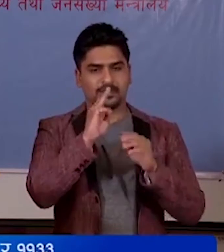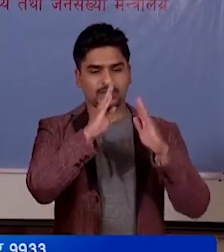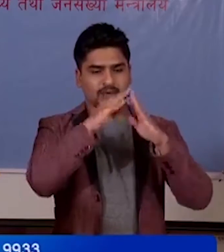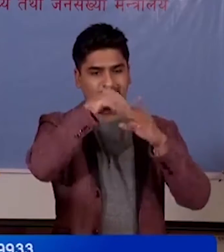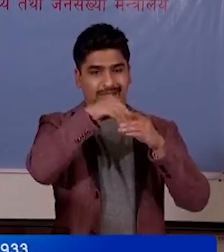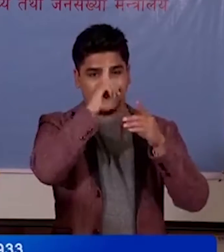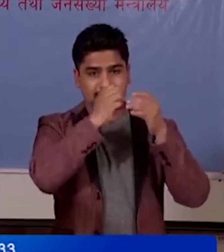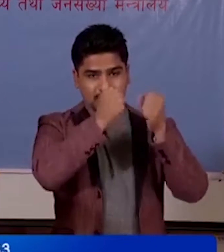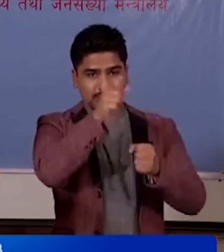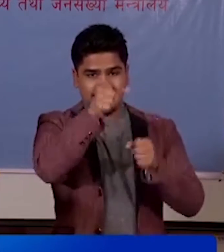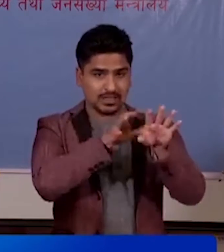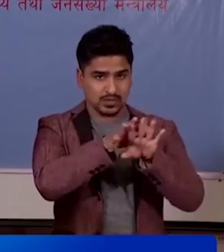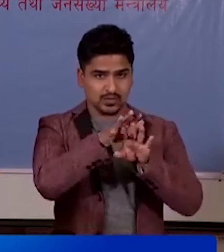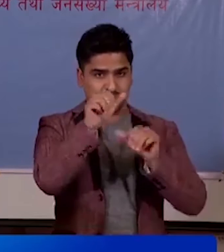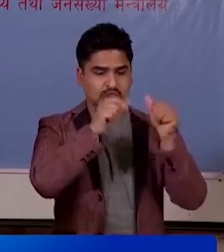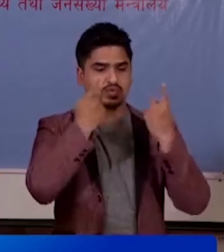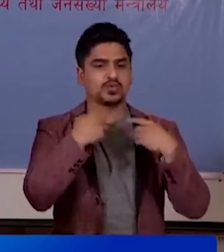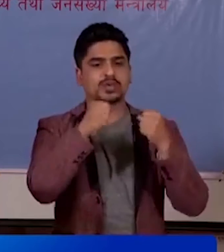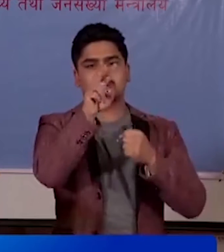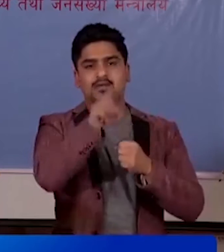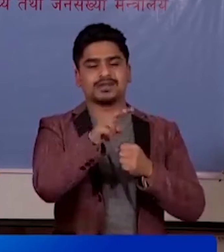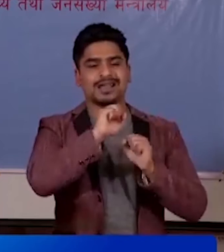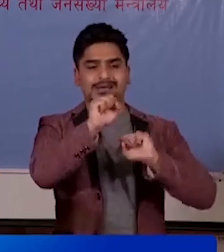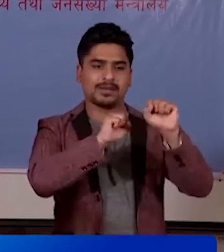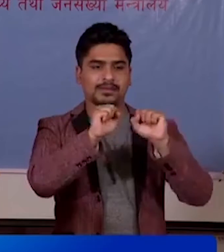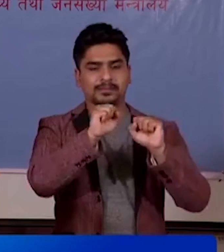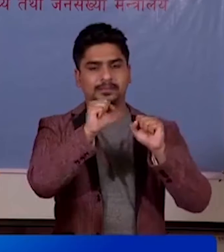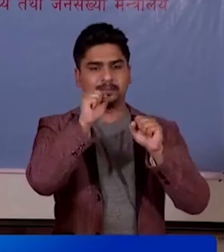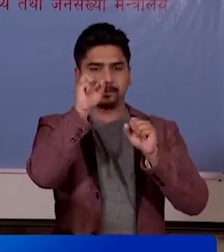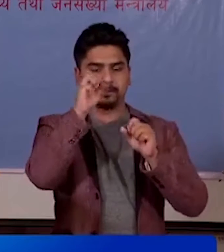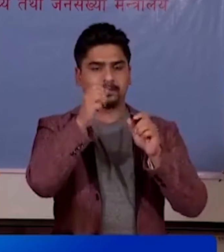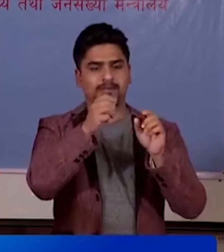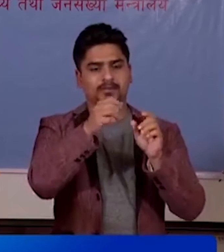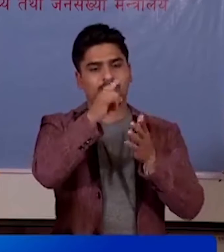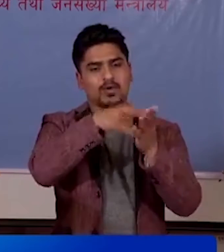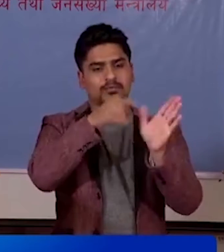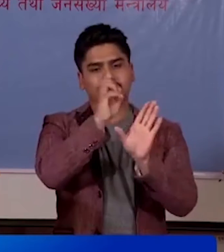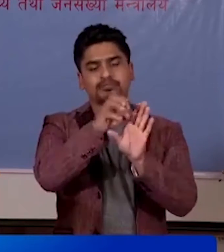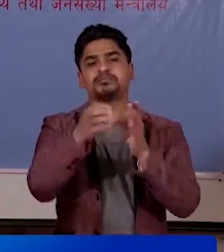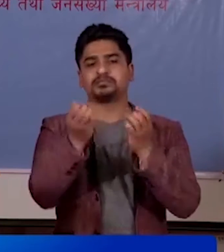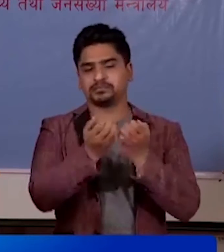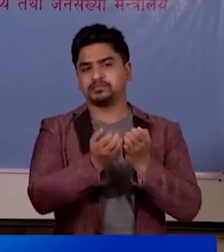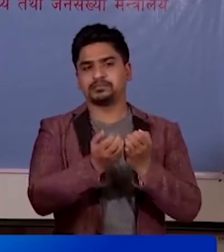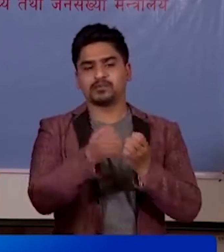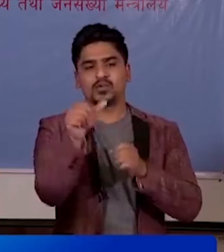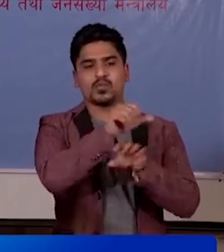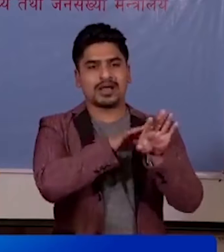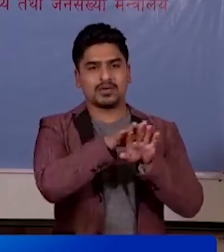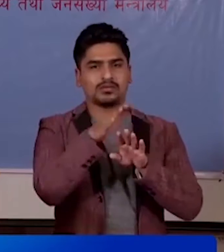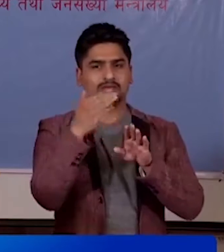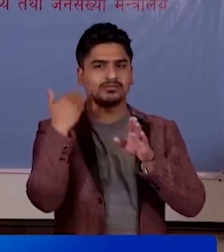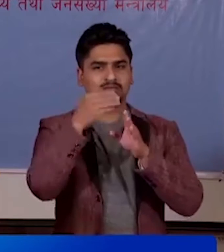क्वारेन्टाइनमा बस्नुभएका व्यक्तिहरू जसको स्वास्थ्य स्थिति आफैले स्वमूल्याङ्कन गर्ने विधिबाट इन्ट्री गराउनु भएको छ, उहाँहरूको